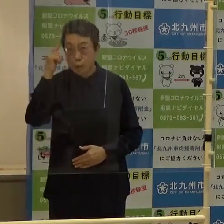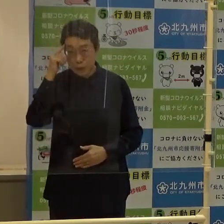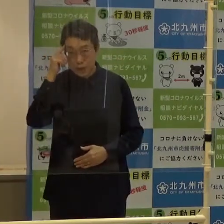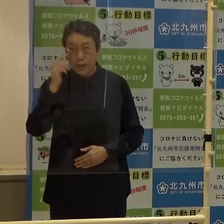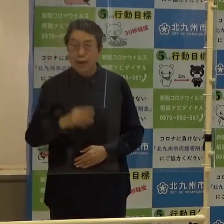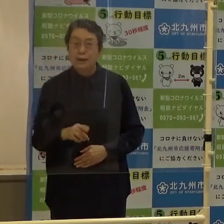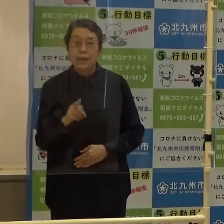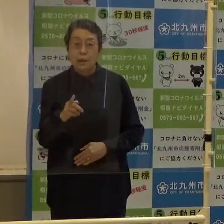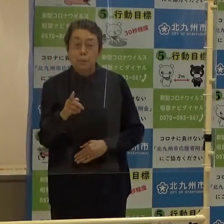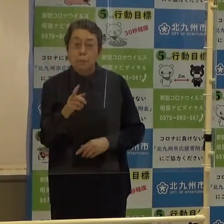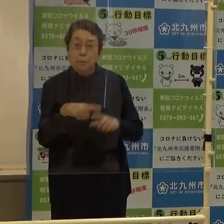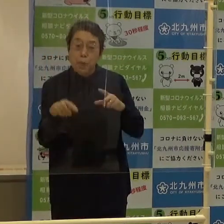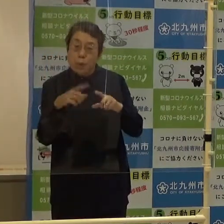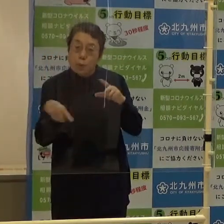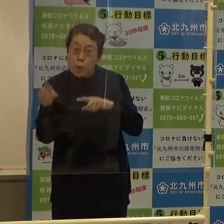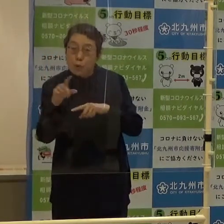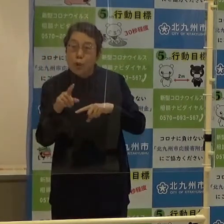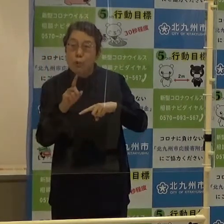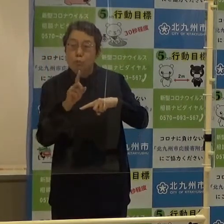加えた方が、